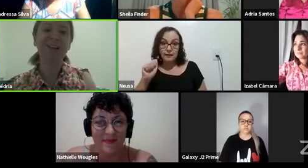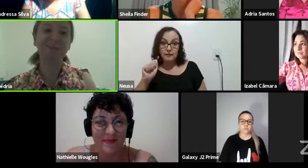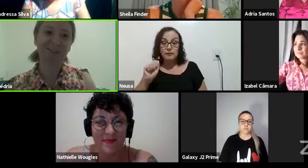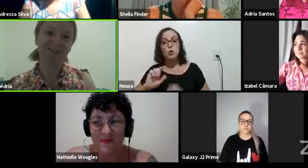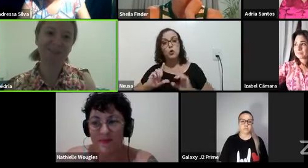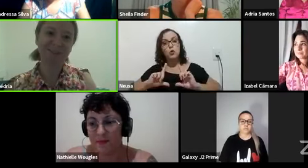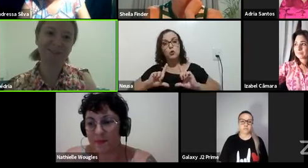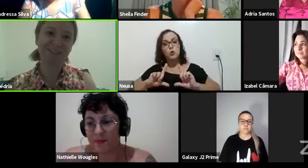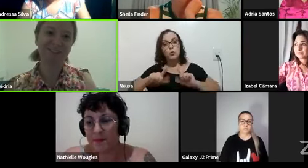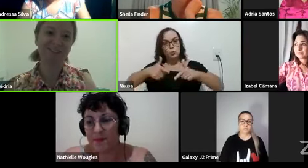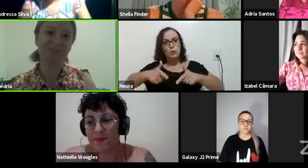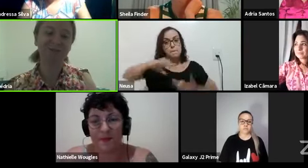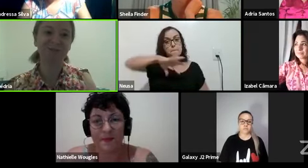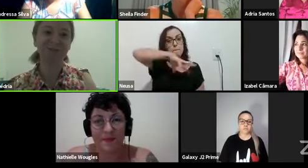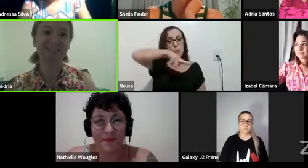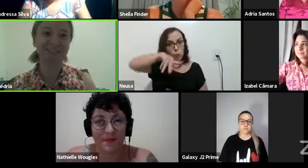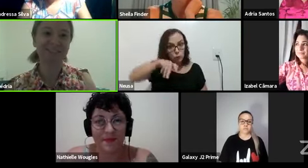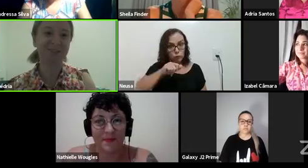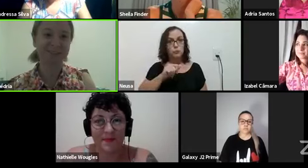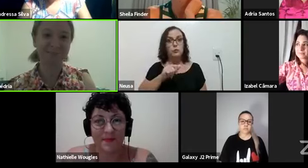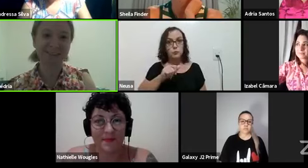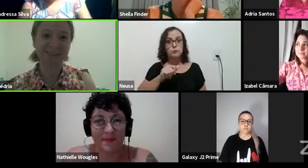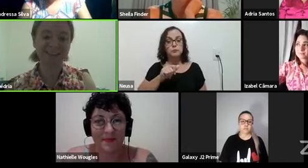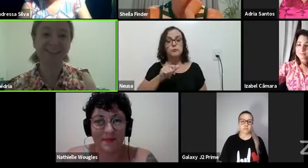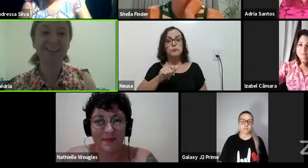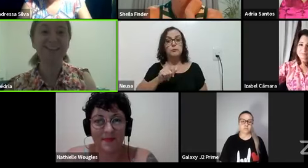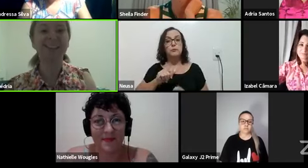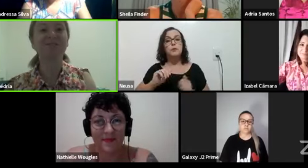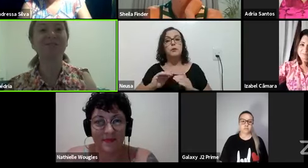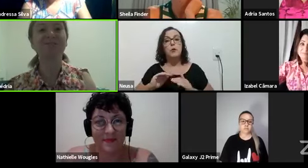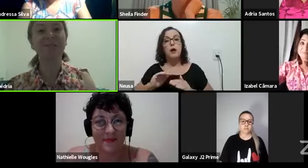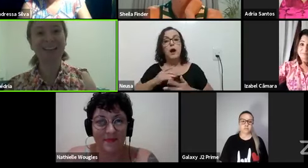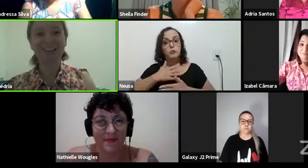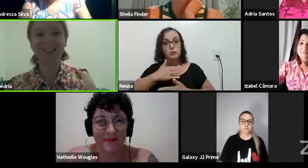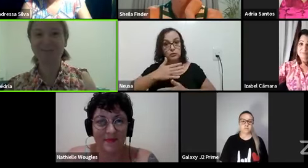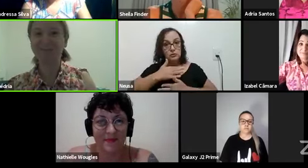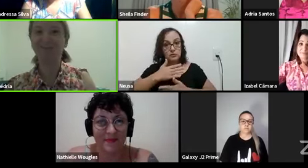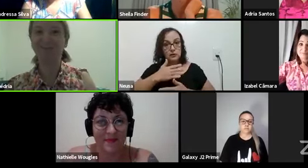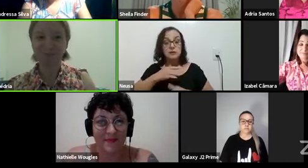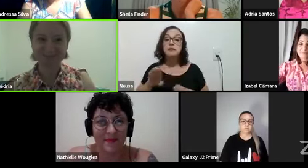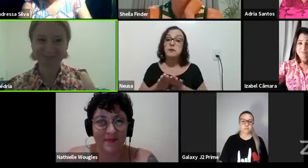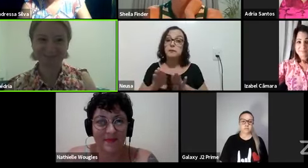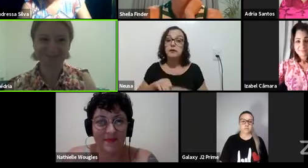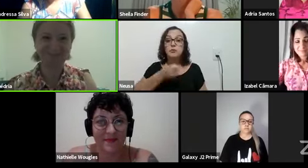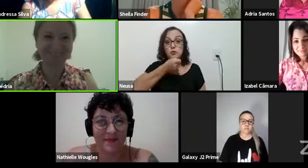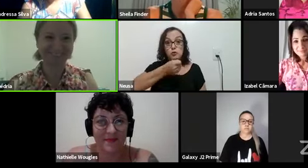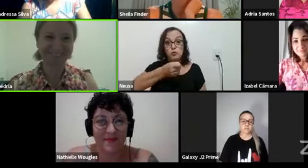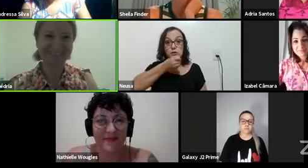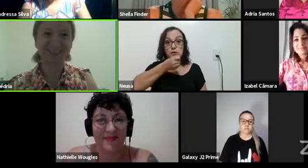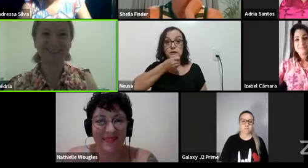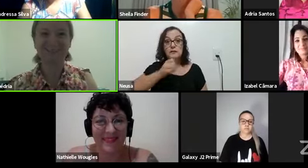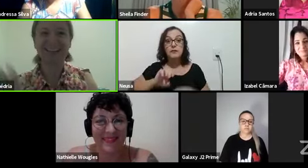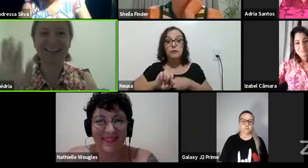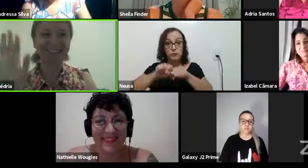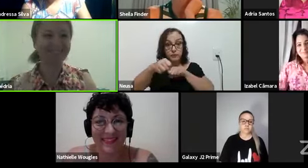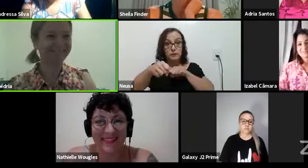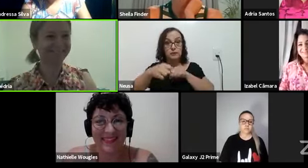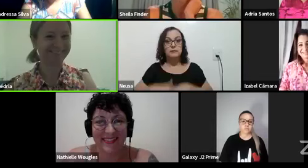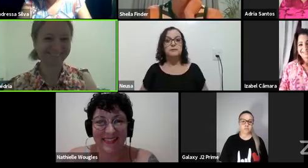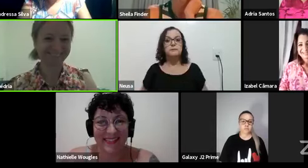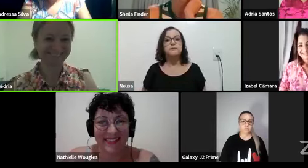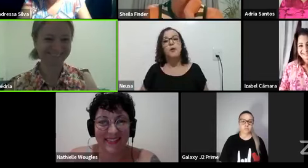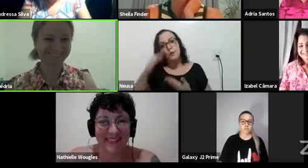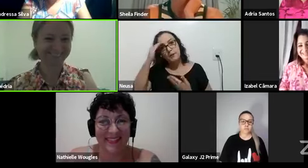autismo, e eu presto também um serviço de assessoria de imprensa. E eu sou jornalista por formação.